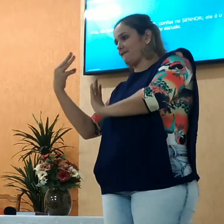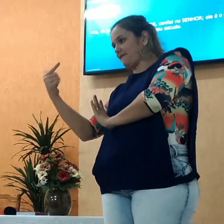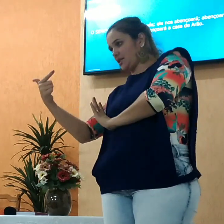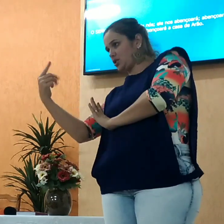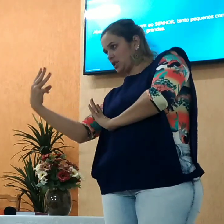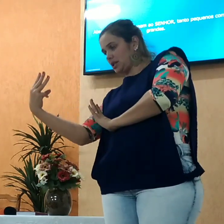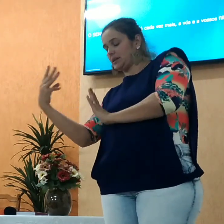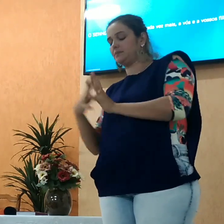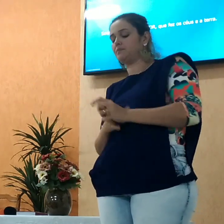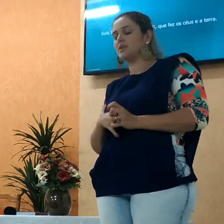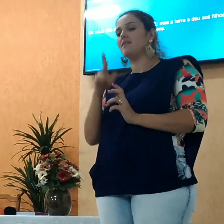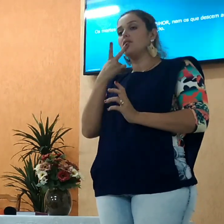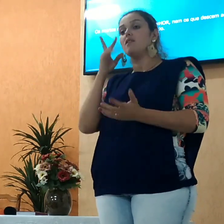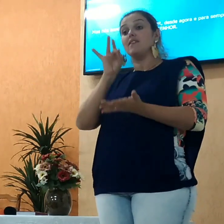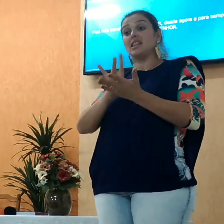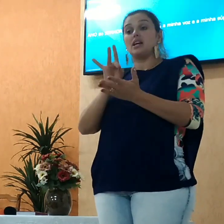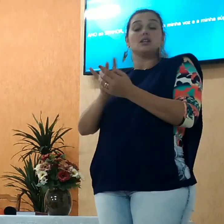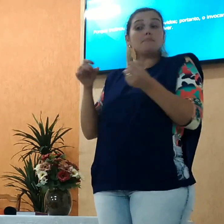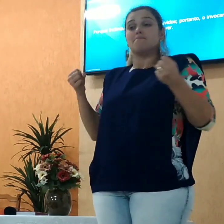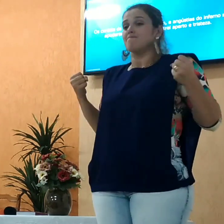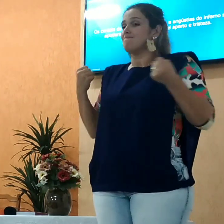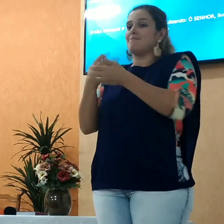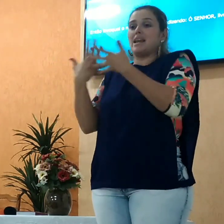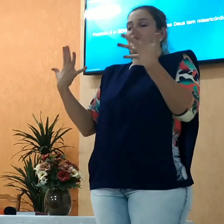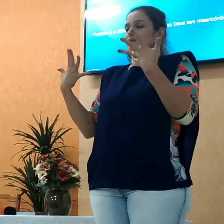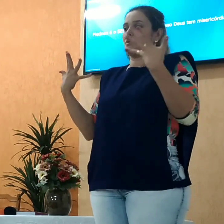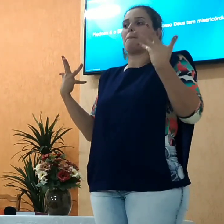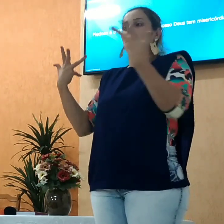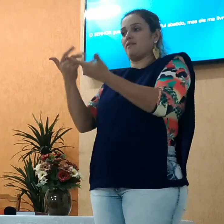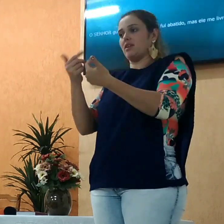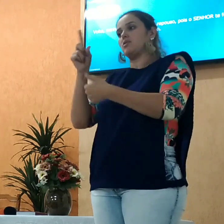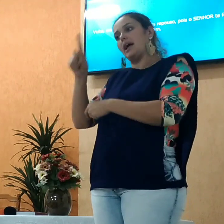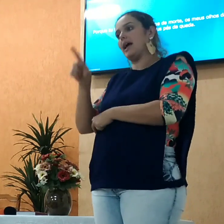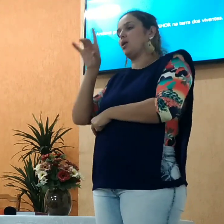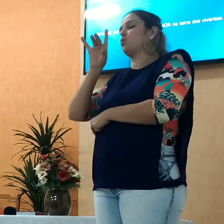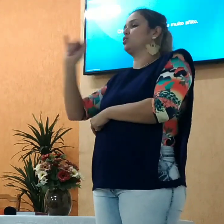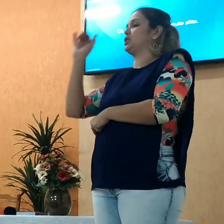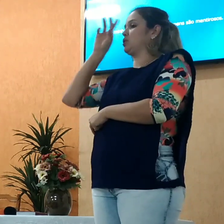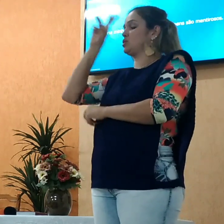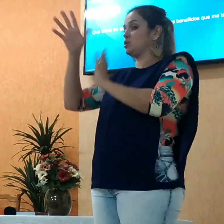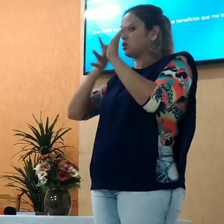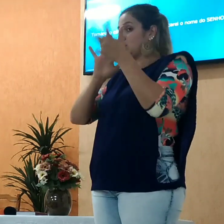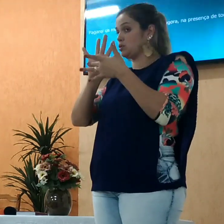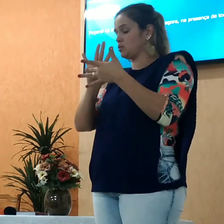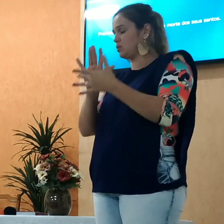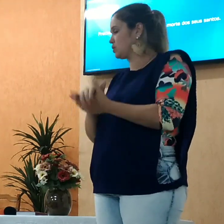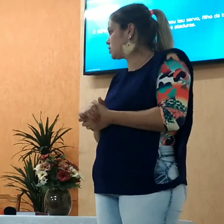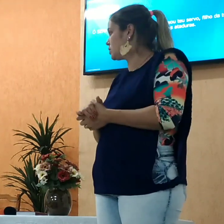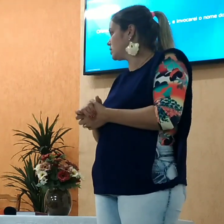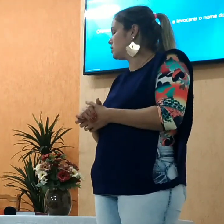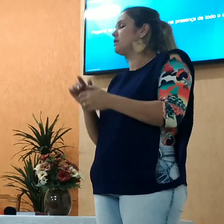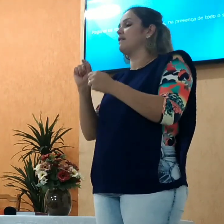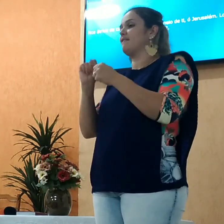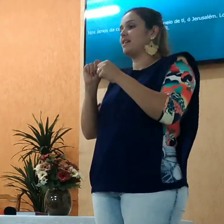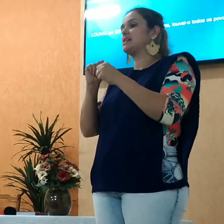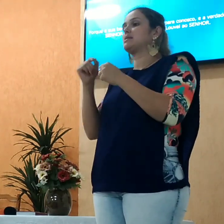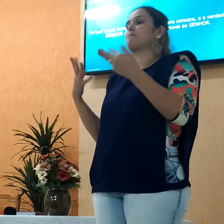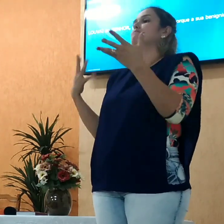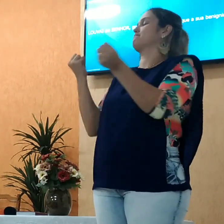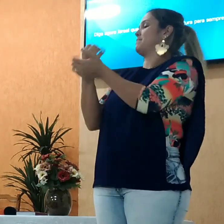coisa maravilhosa aos nossos olhos. Este é o dia que o Senhor fez,